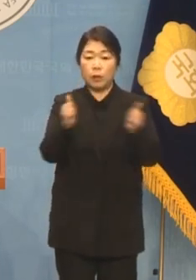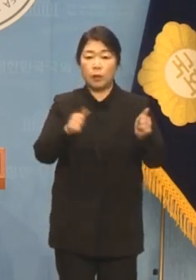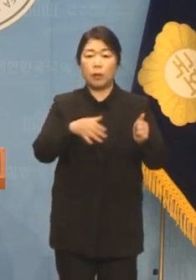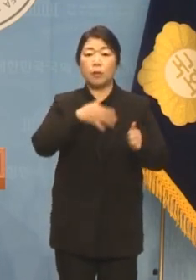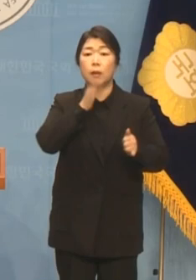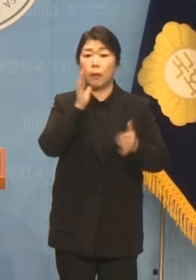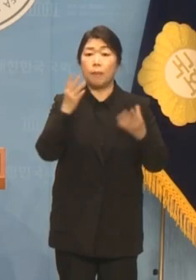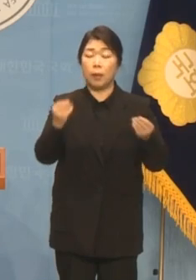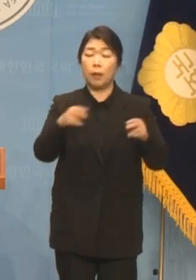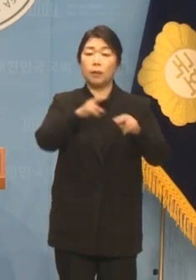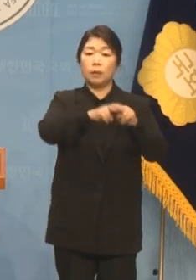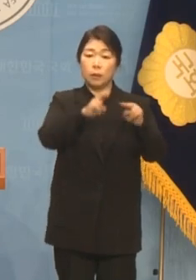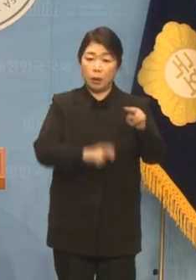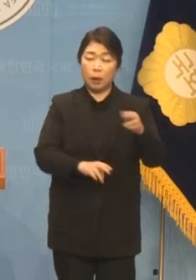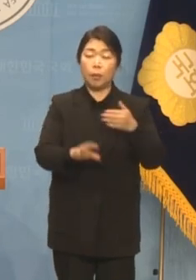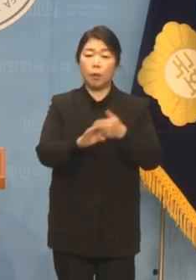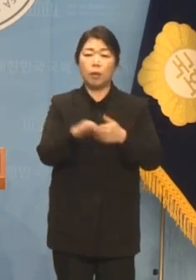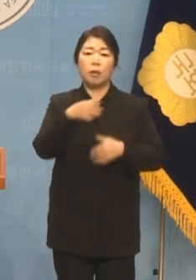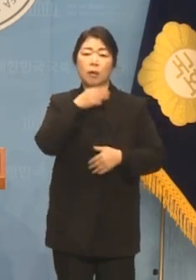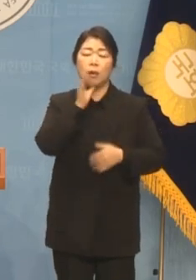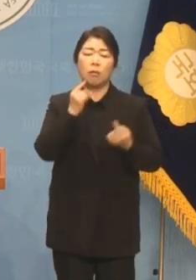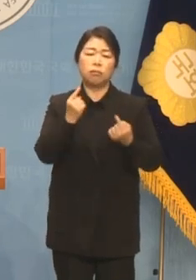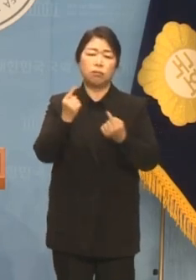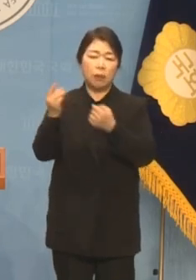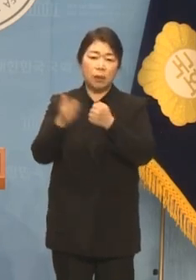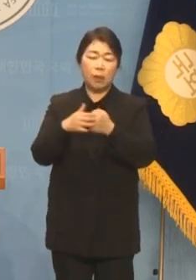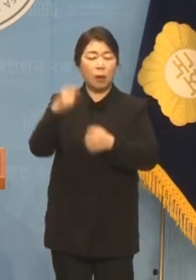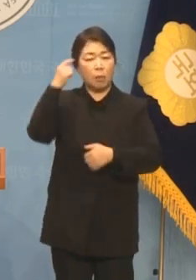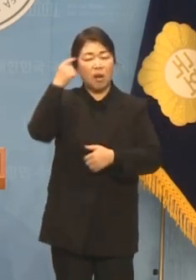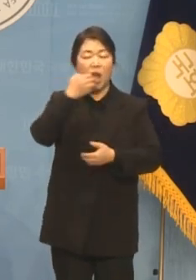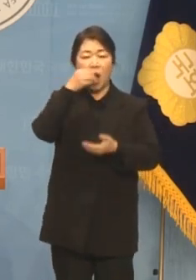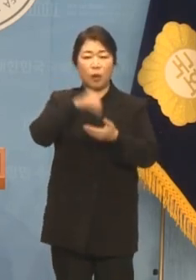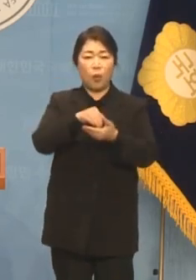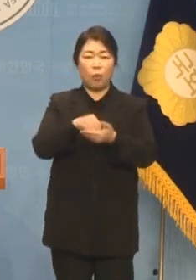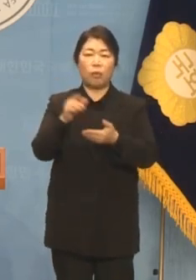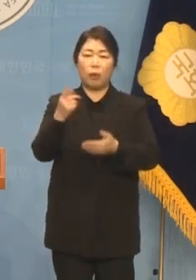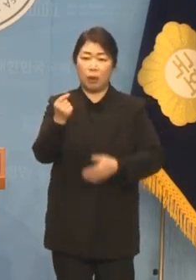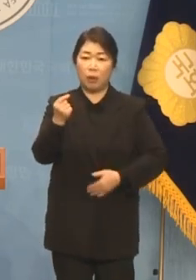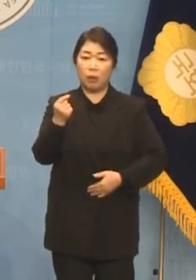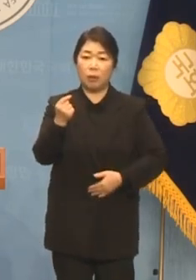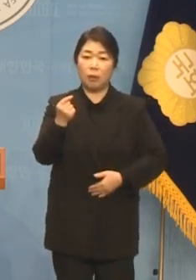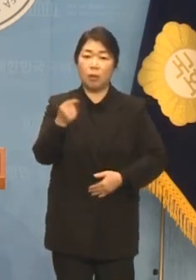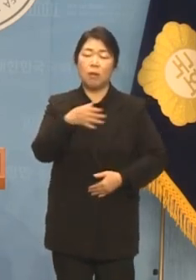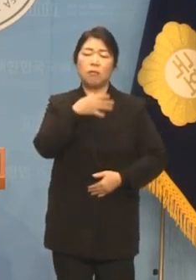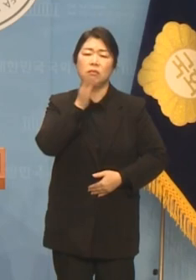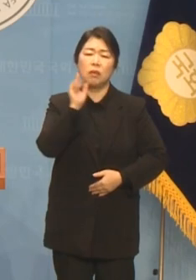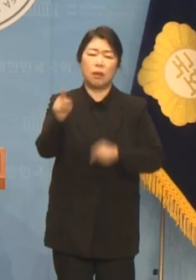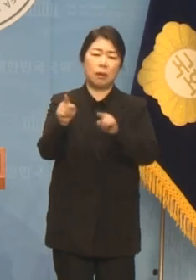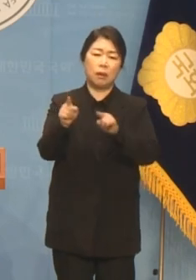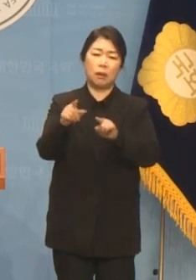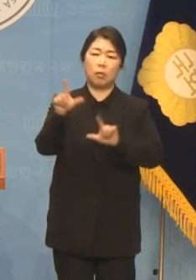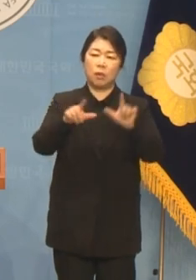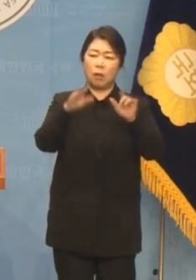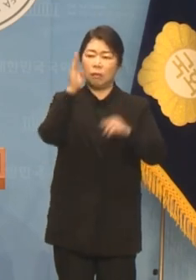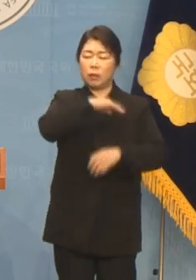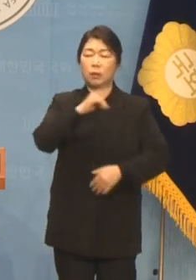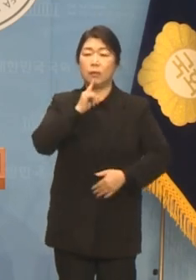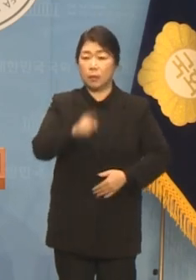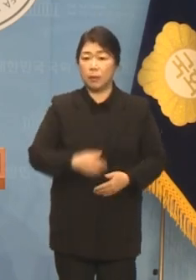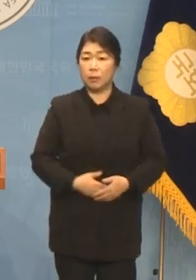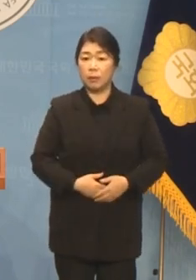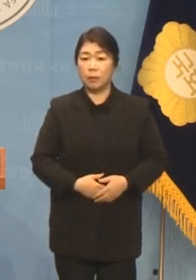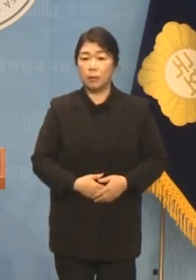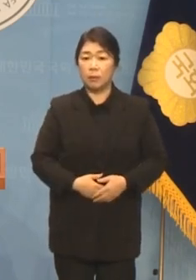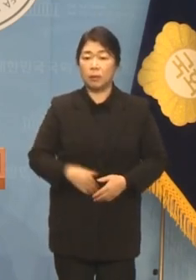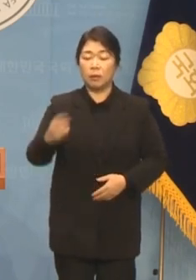들어가면서 대뇌 피질이 화석화되어 추한 노년이 순교의 길을 선택할